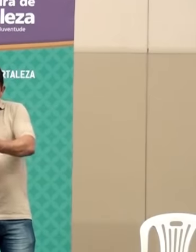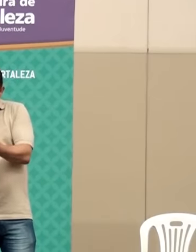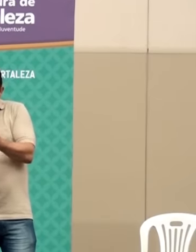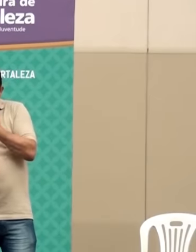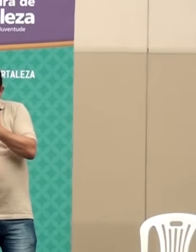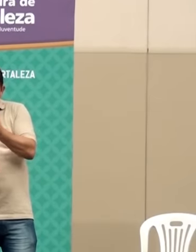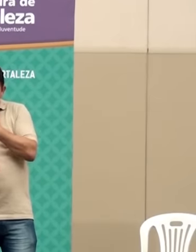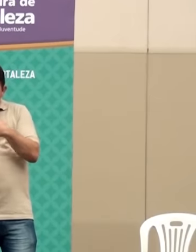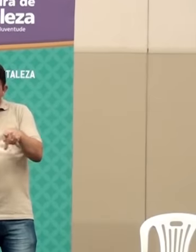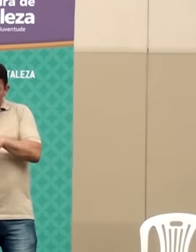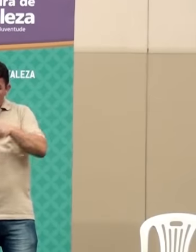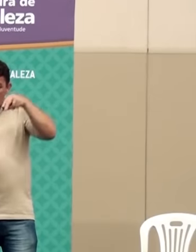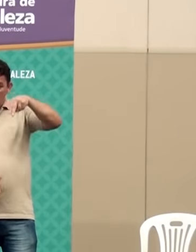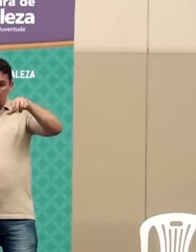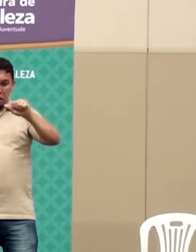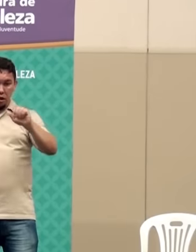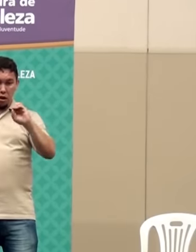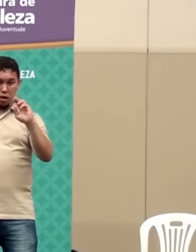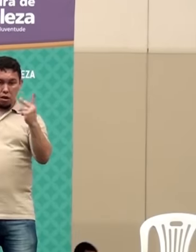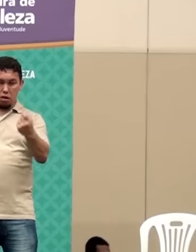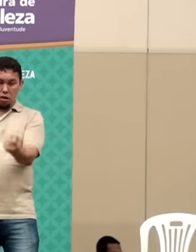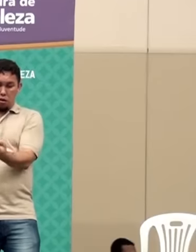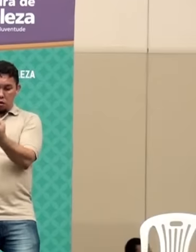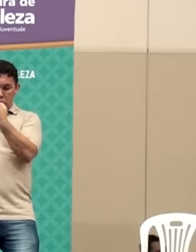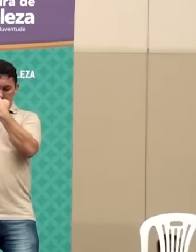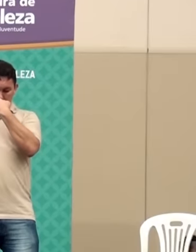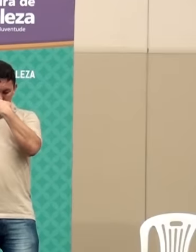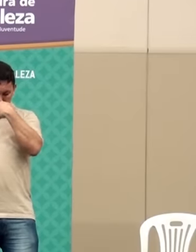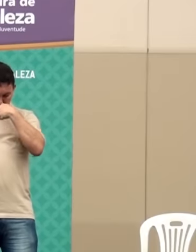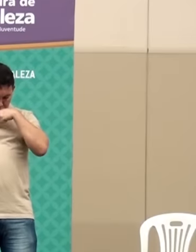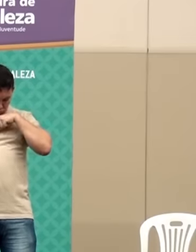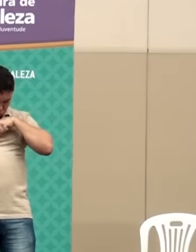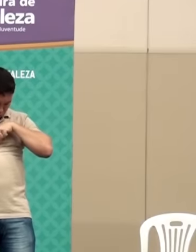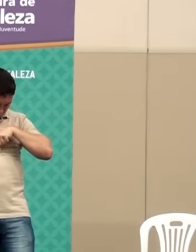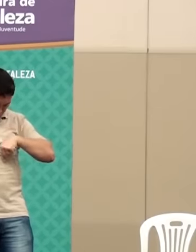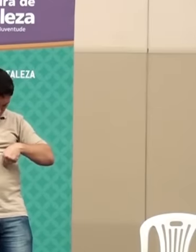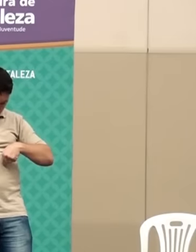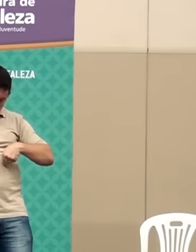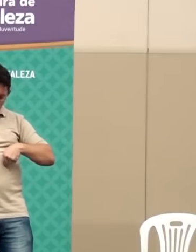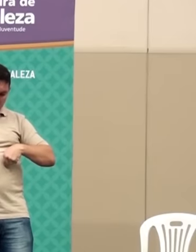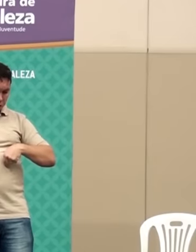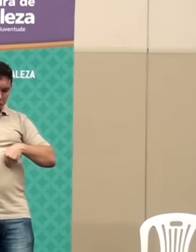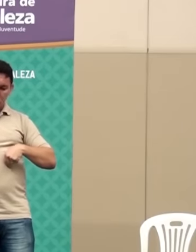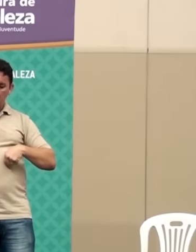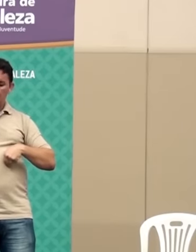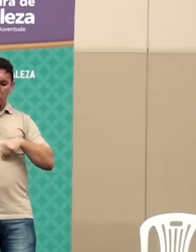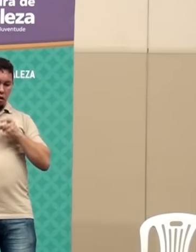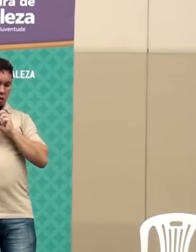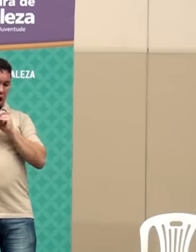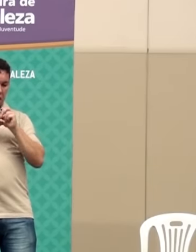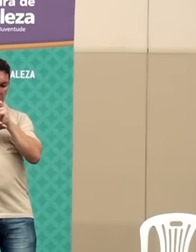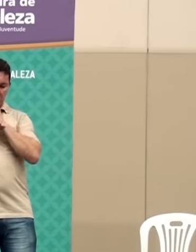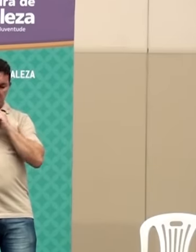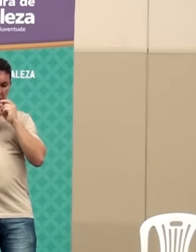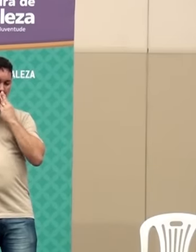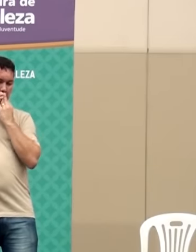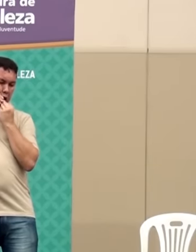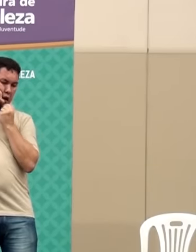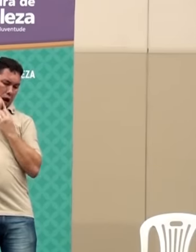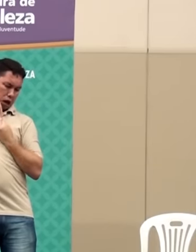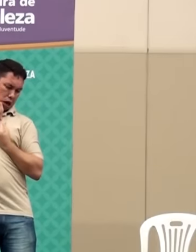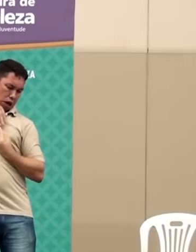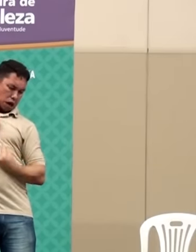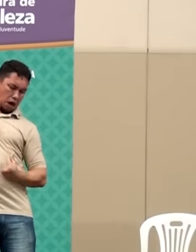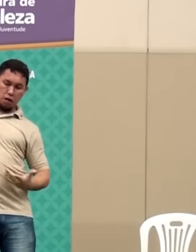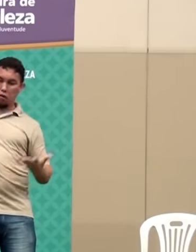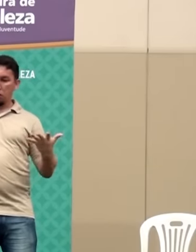tomar uma solução de NaOH, antes de ele chegar lá no estômago para neutralizar, ele vai corroer tua língua, tua traqueia, vai lascar tudo.